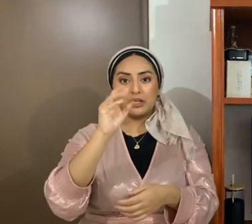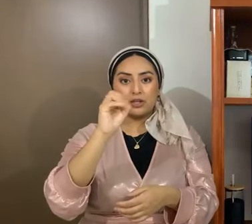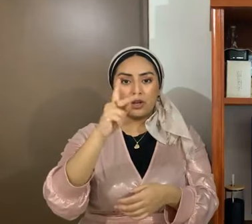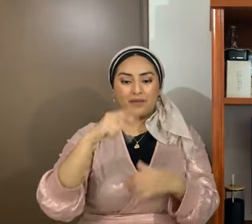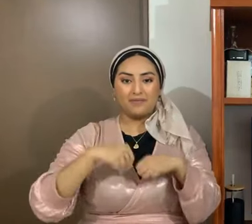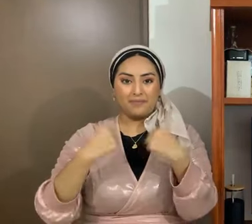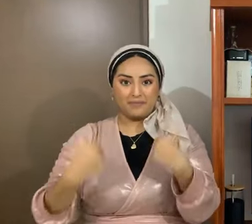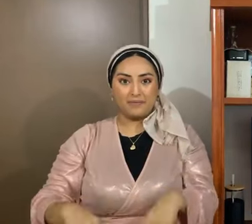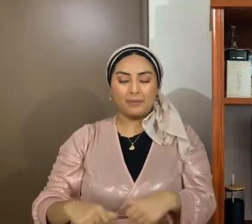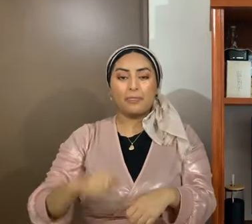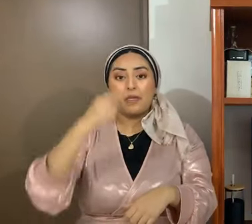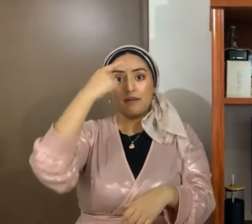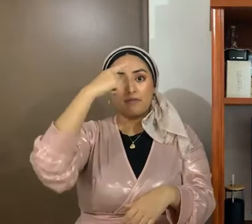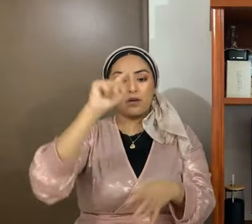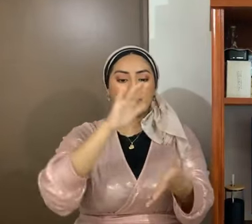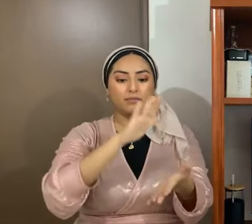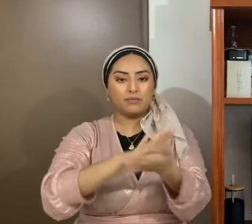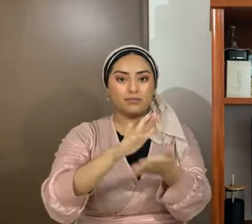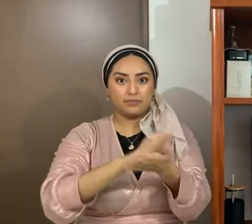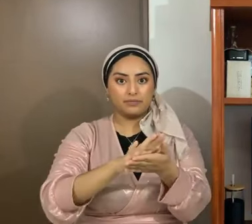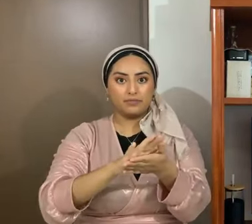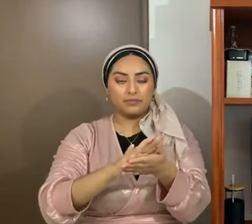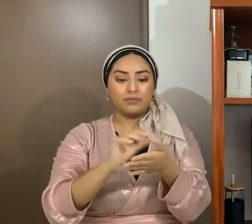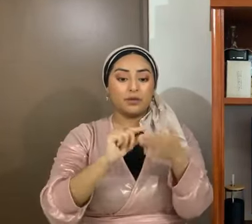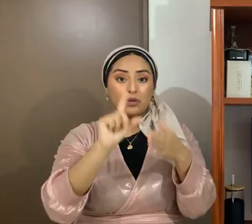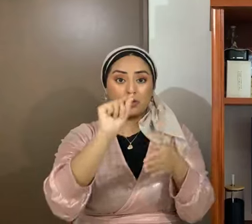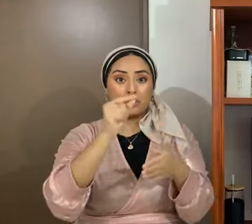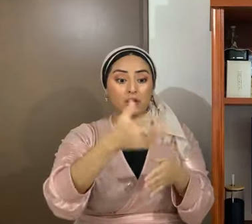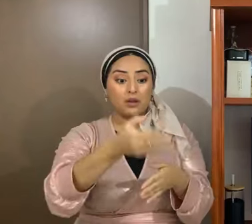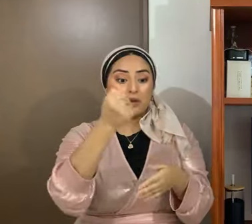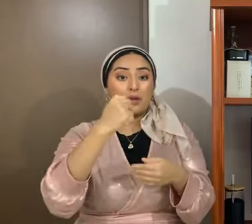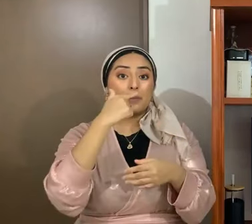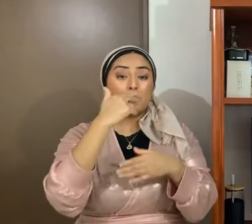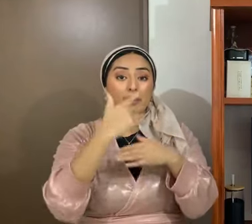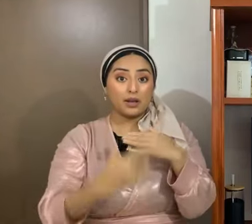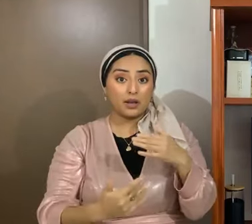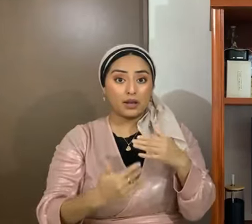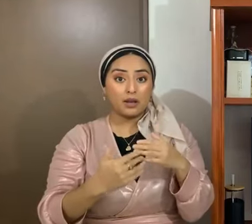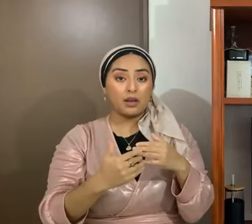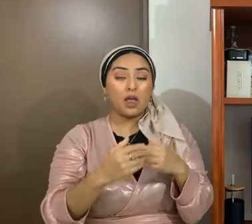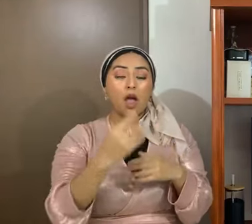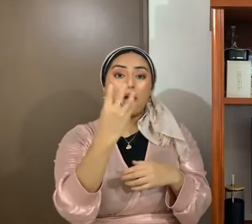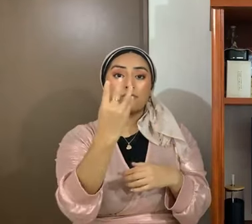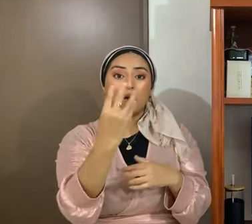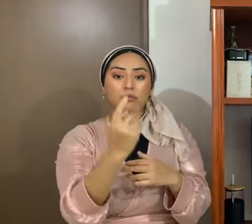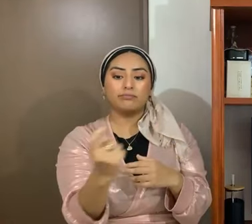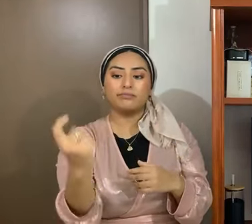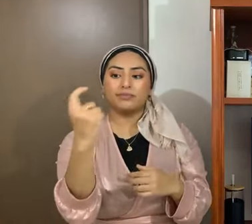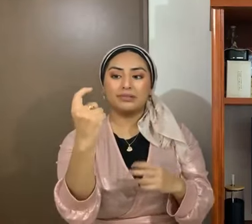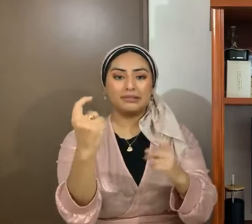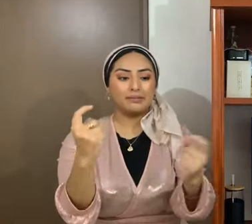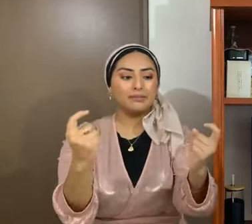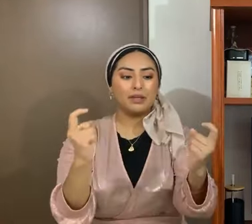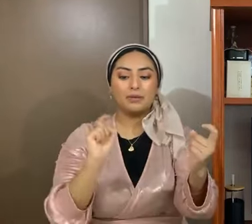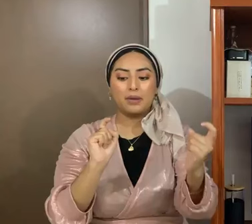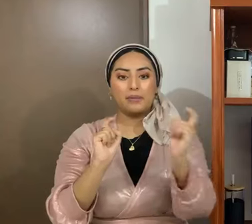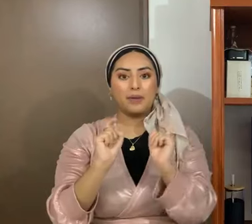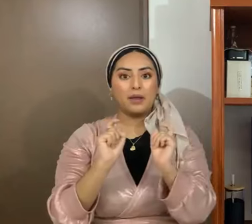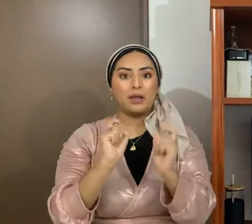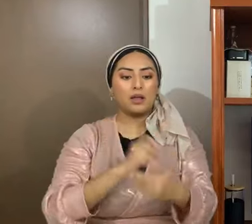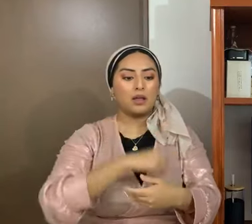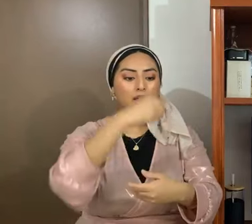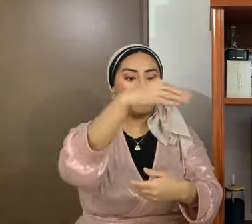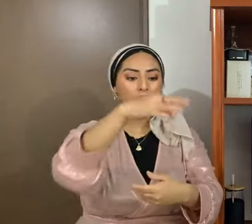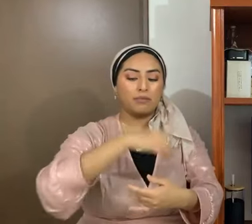para expiar el altar. Verso 20, y tomarás de su sangre y pondrás en los 4 cuernos del altar y en las 4 esquinas del descanso y en el borde